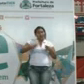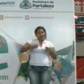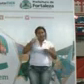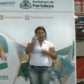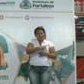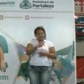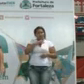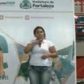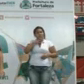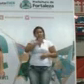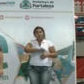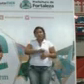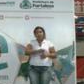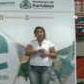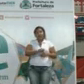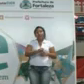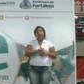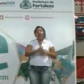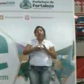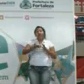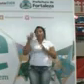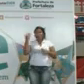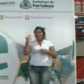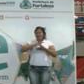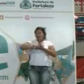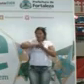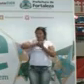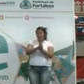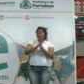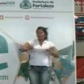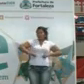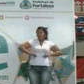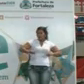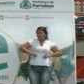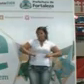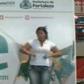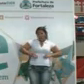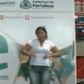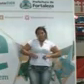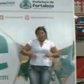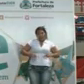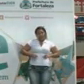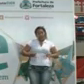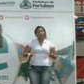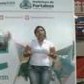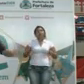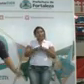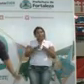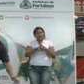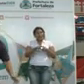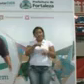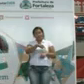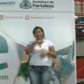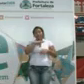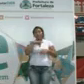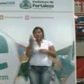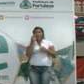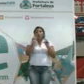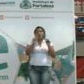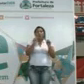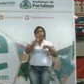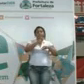todo o preconceito que ele sofreu. Quando ele morre também pobre com tuberculose, o corpo dele é colocado dentro de um saco